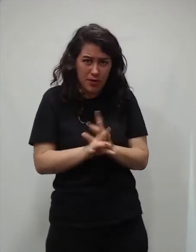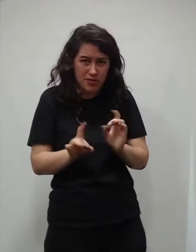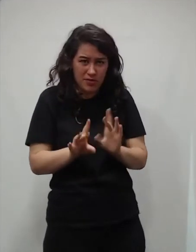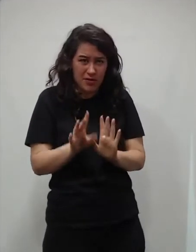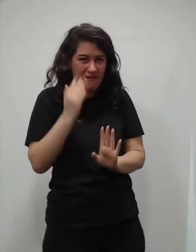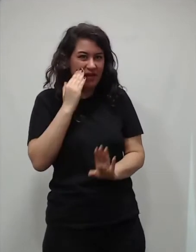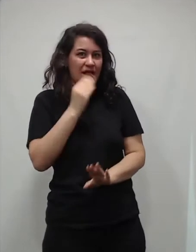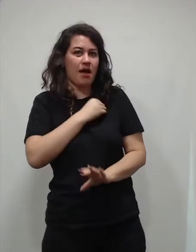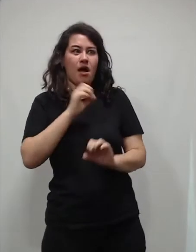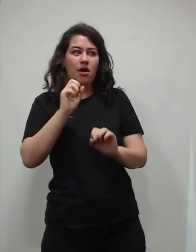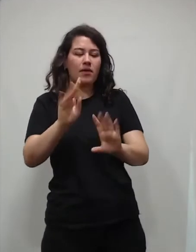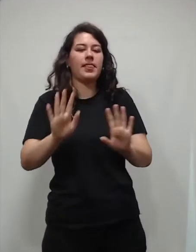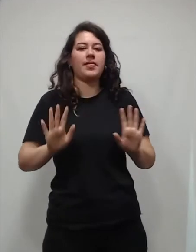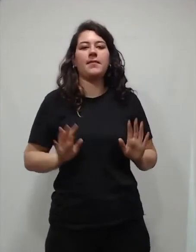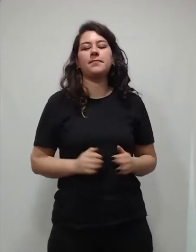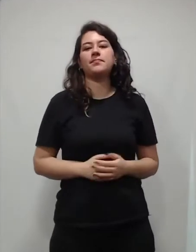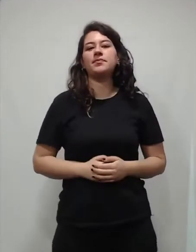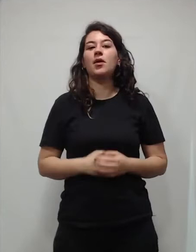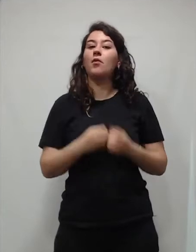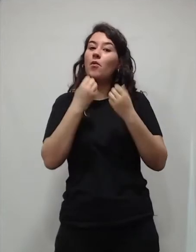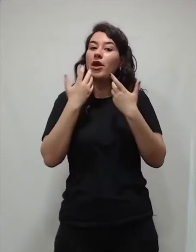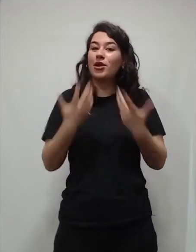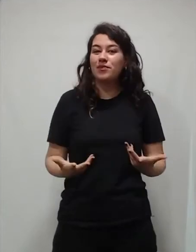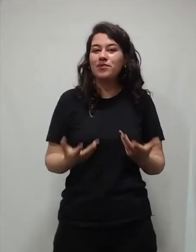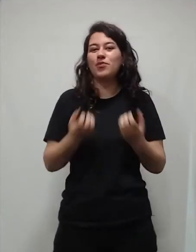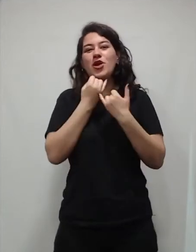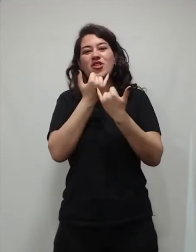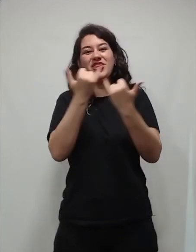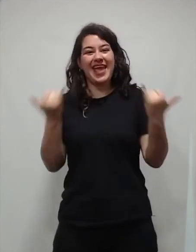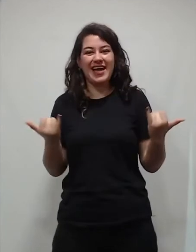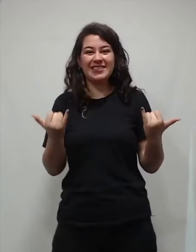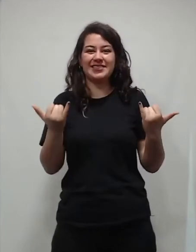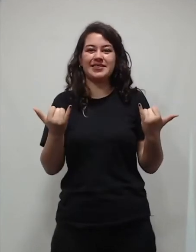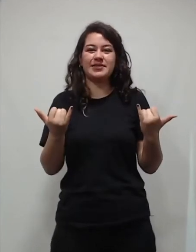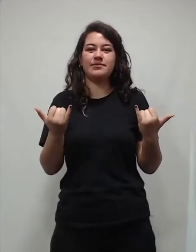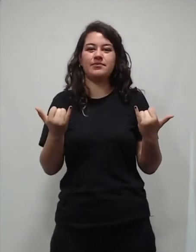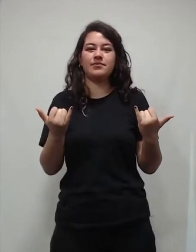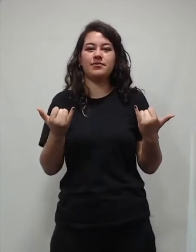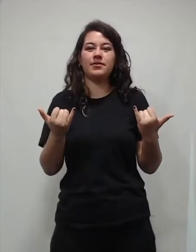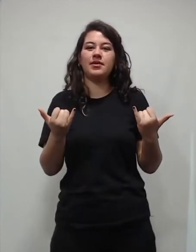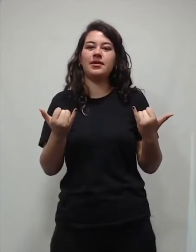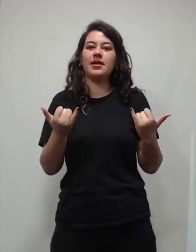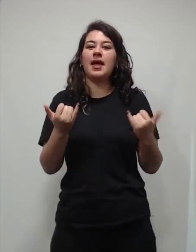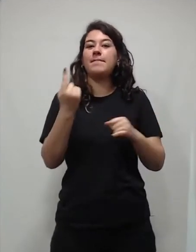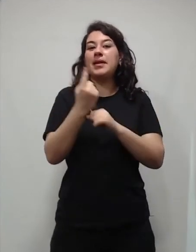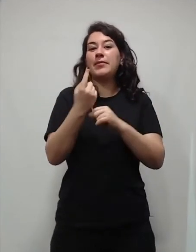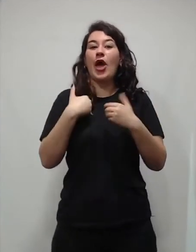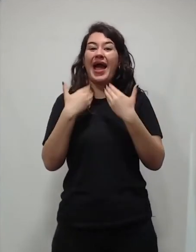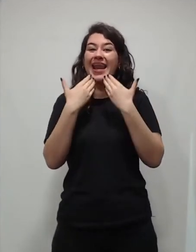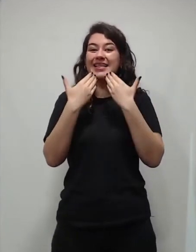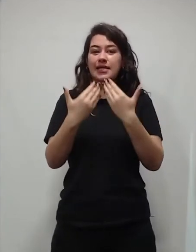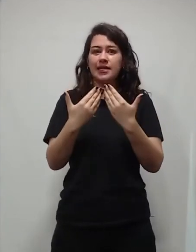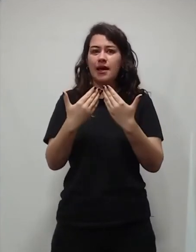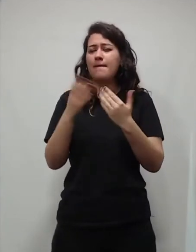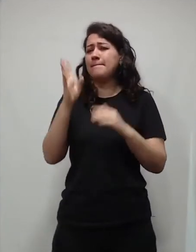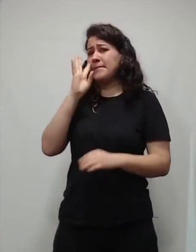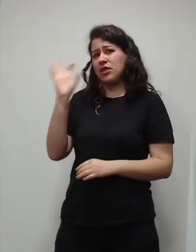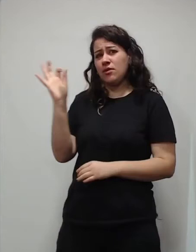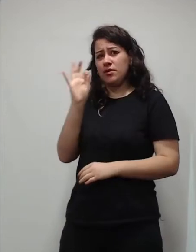Sí. Gracias. Ahí. Bueno, buenos días. Agradecer también.